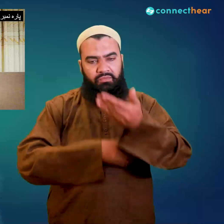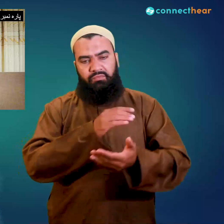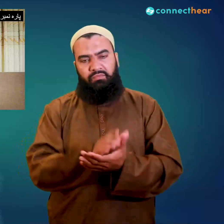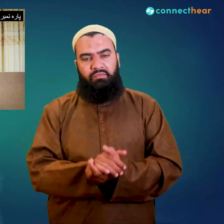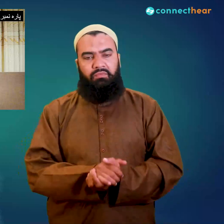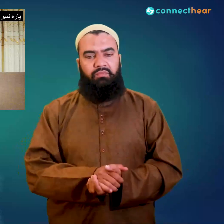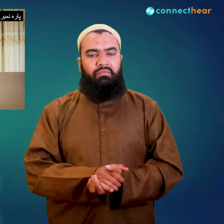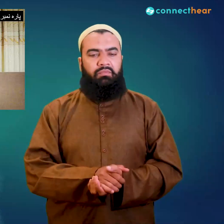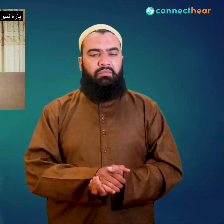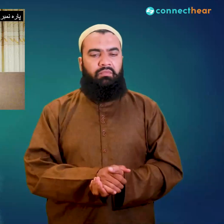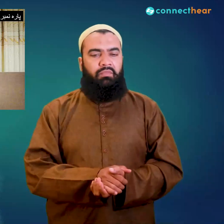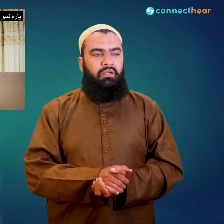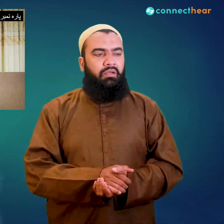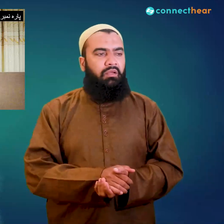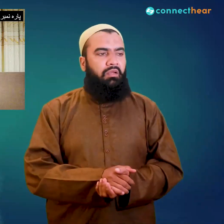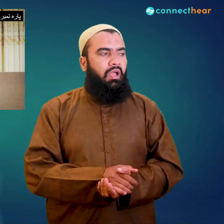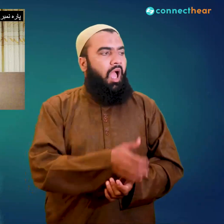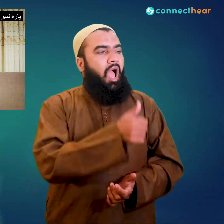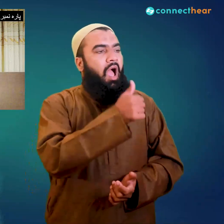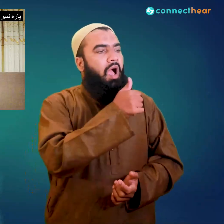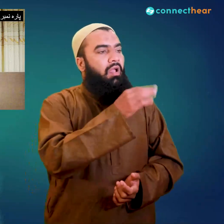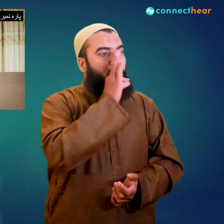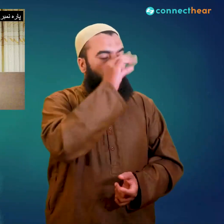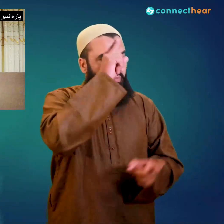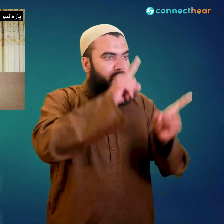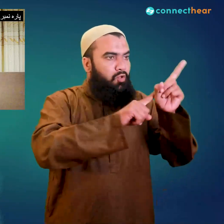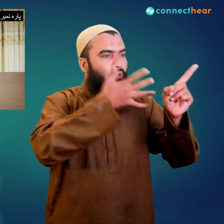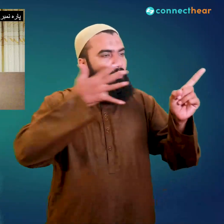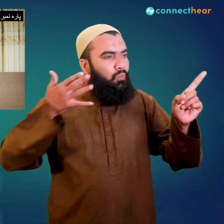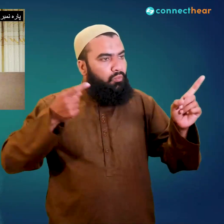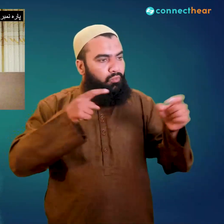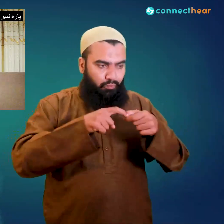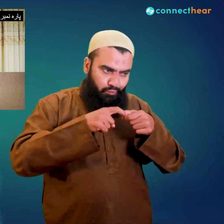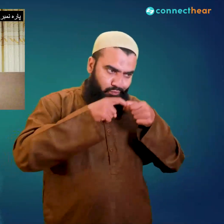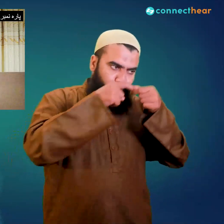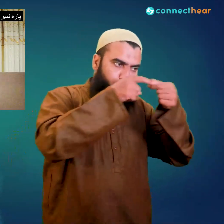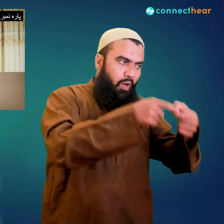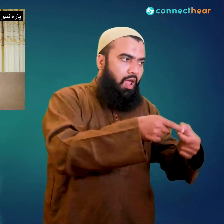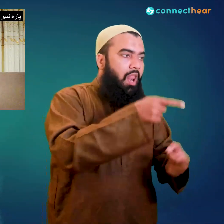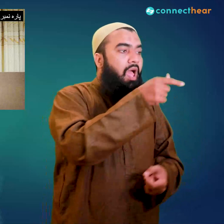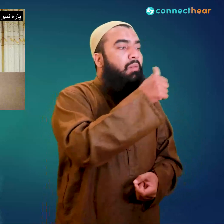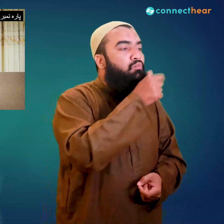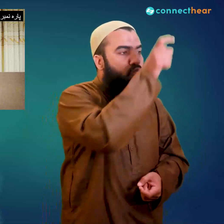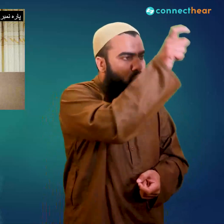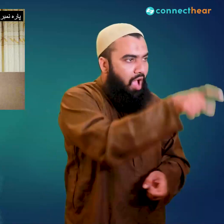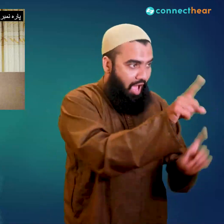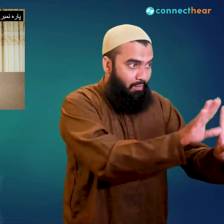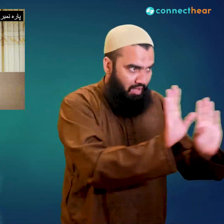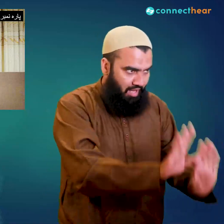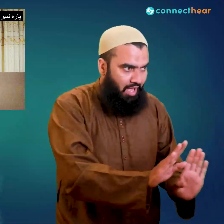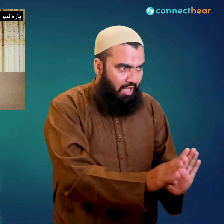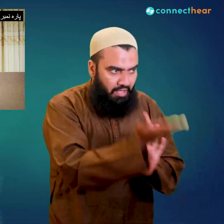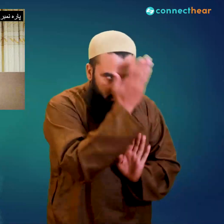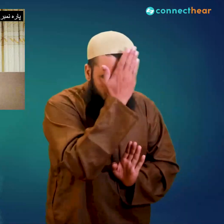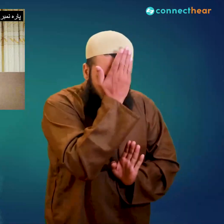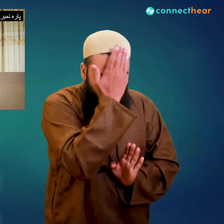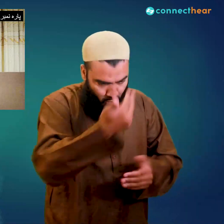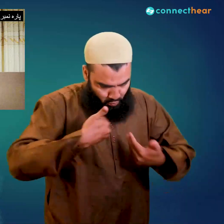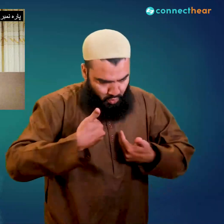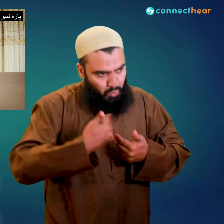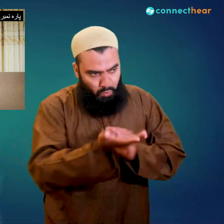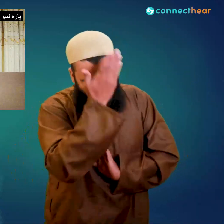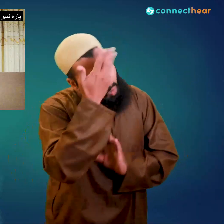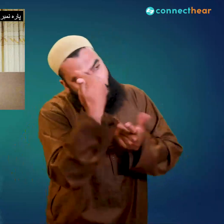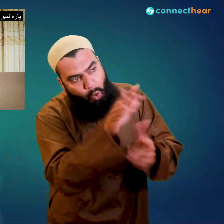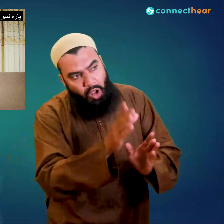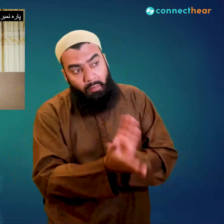حقا، فرمایا اے میرے والد، یہ میرے اس خواب کی تعبیر ہے جو میں نے دیکھا تھا، بے شک میرے رب نے